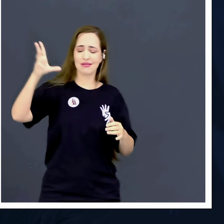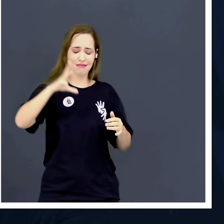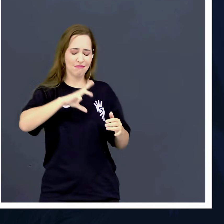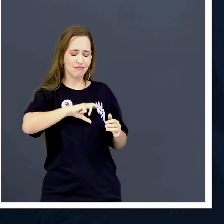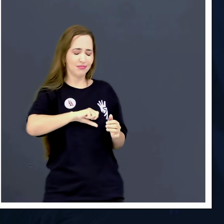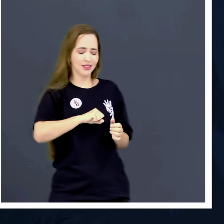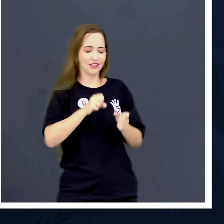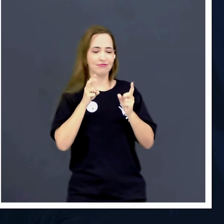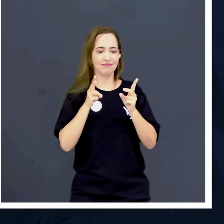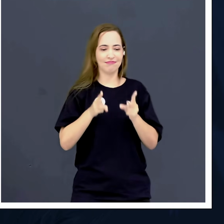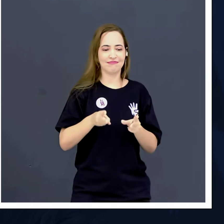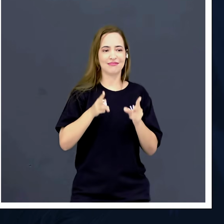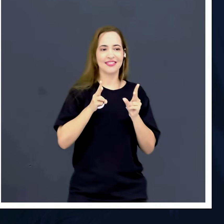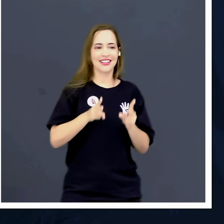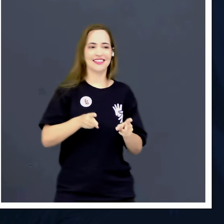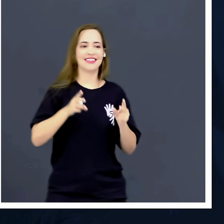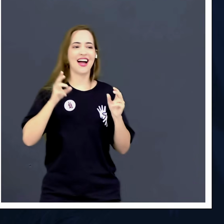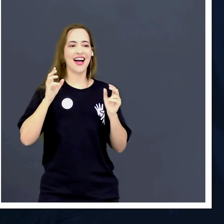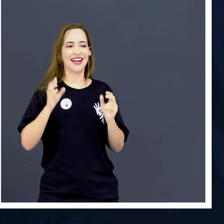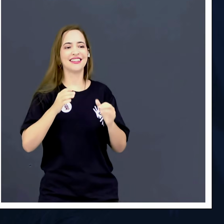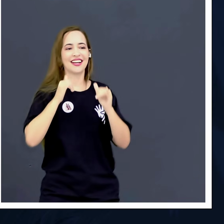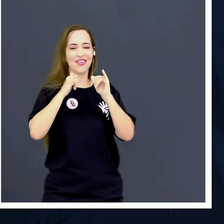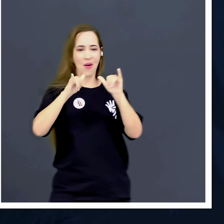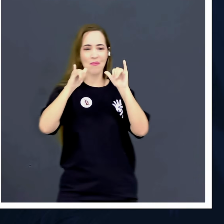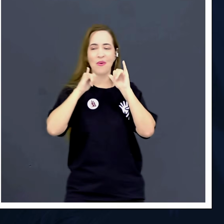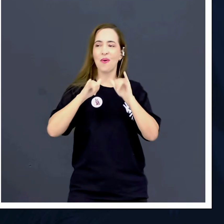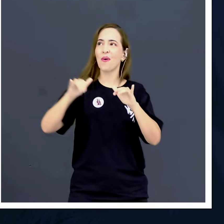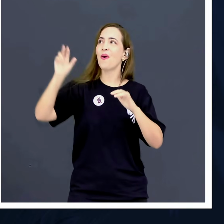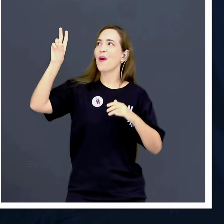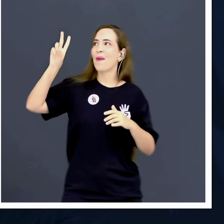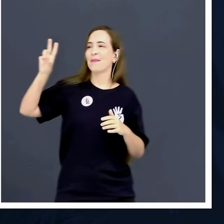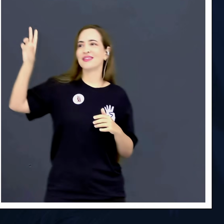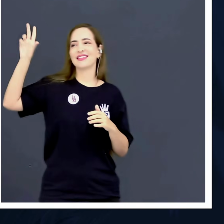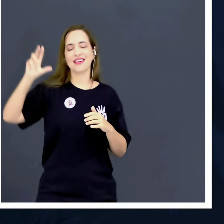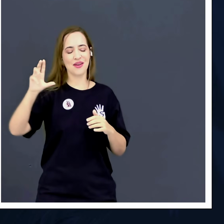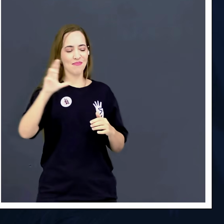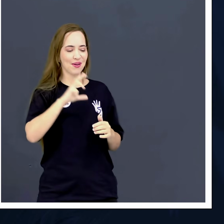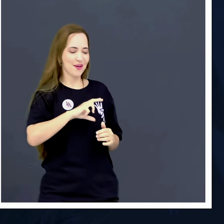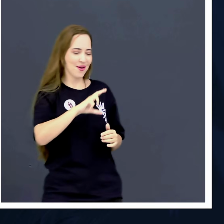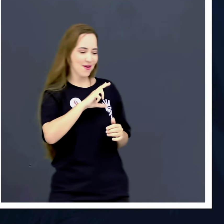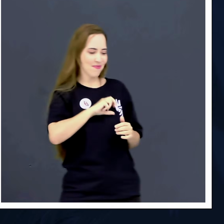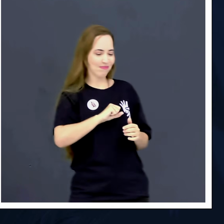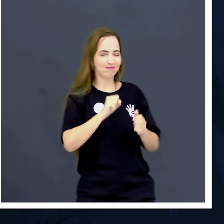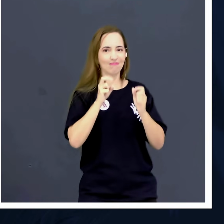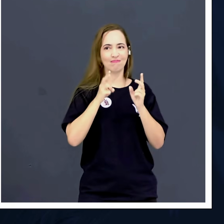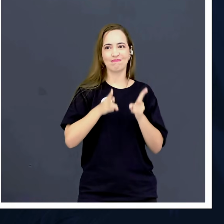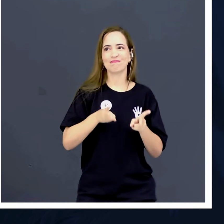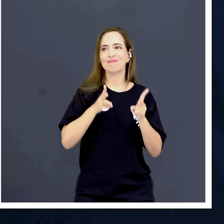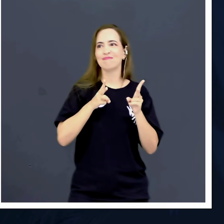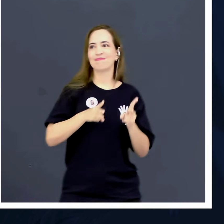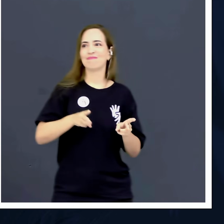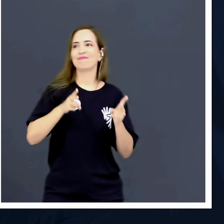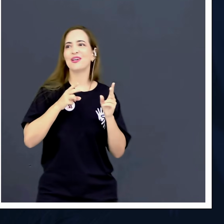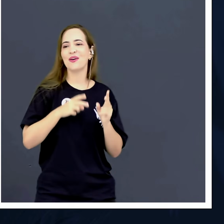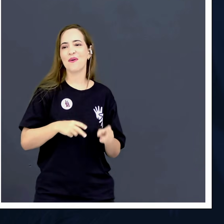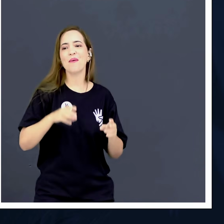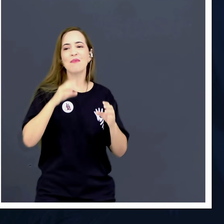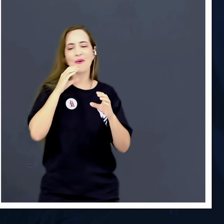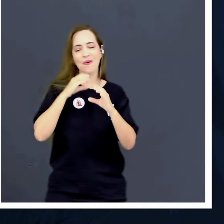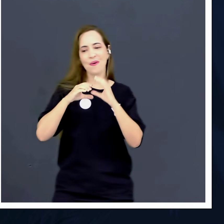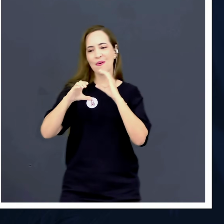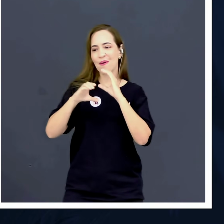pra sempre. Cantarei teu amor pra sempre. Cantarei